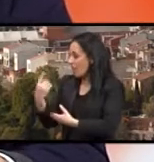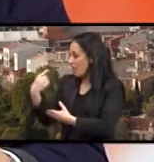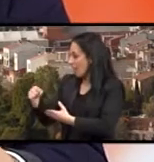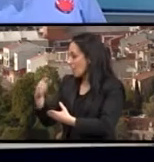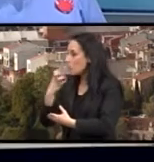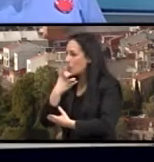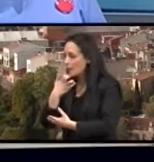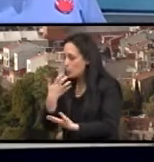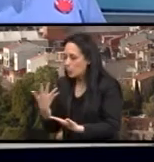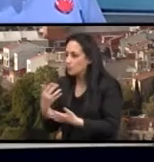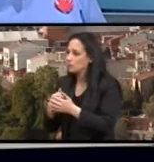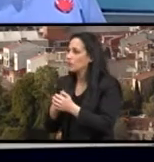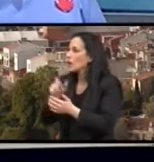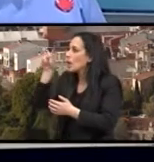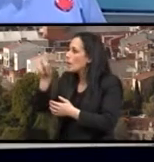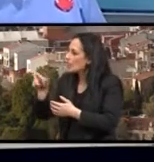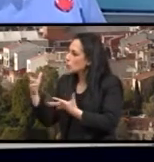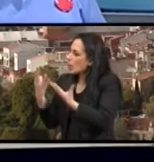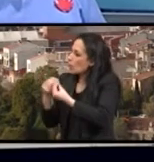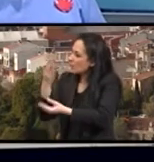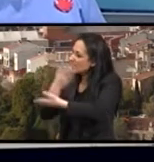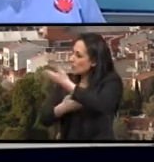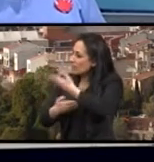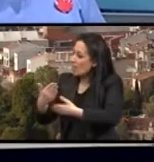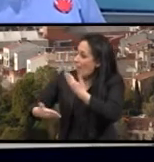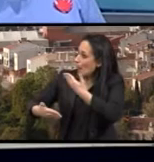una persona amb discapacitat comença a oblidar,